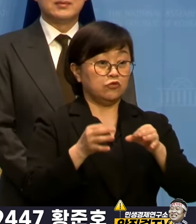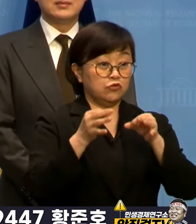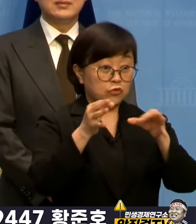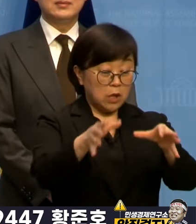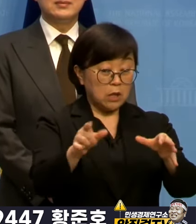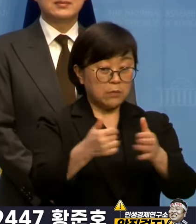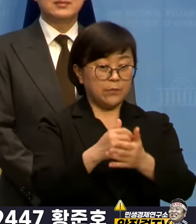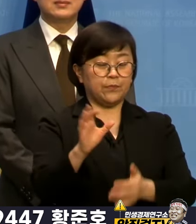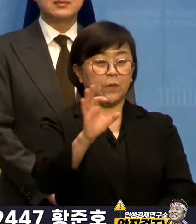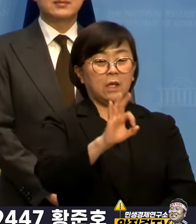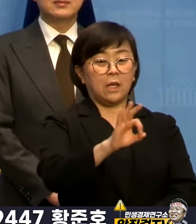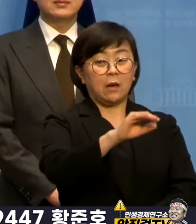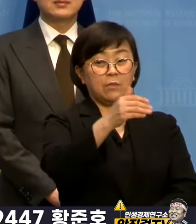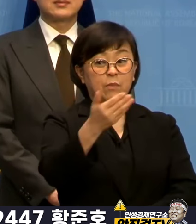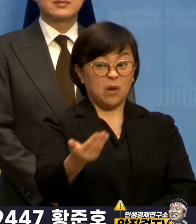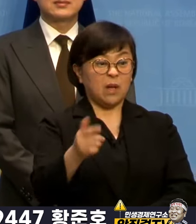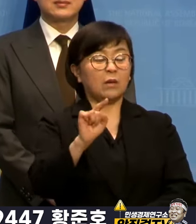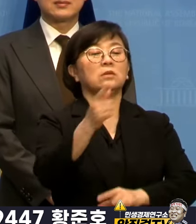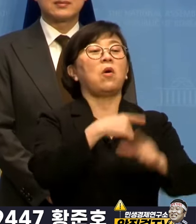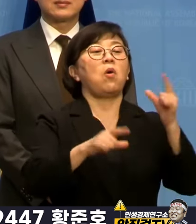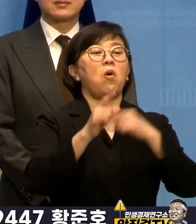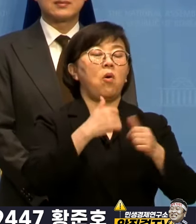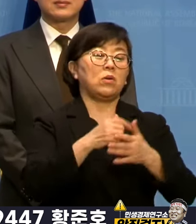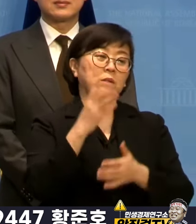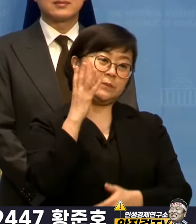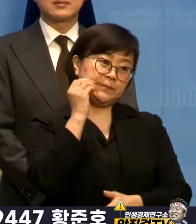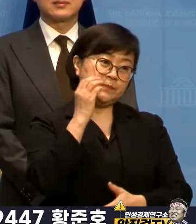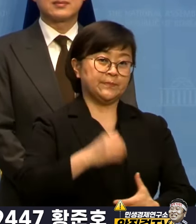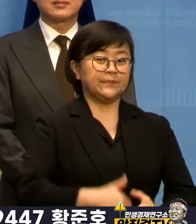바로 양평이라는 점에서 더욱 소련치 않습니다.